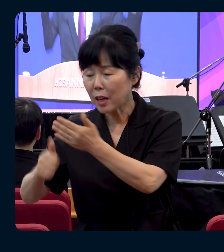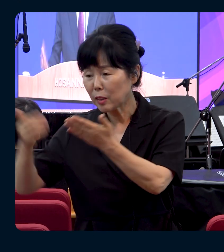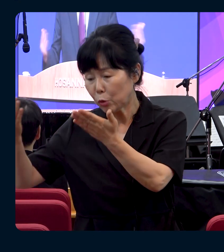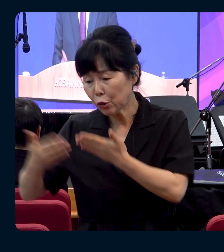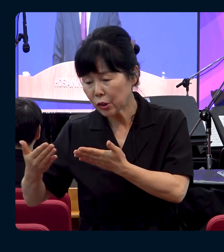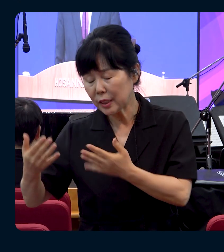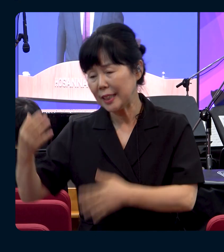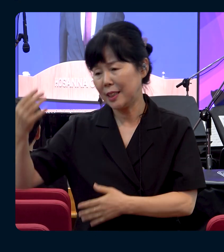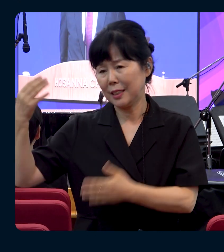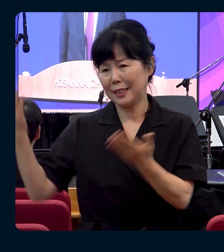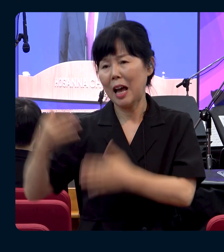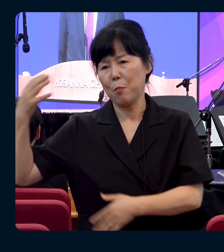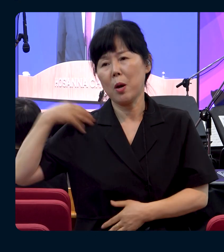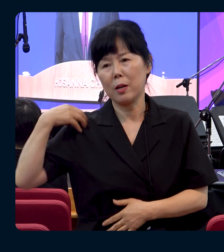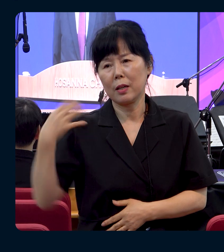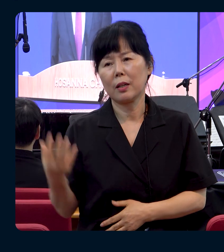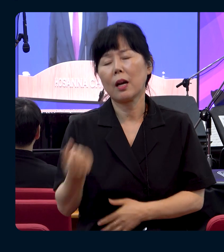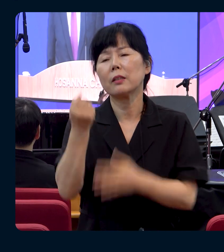가지고 있다는 거예요.